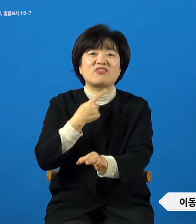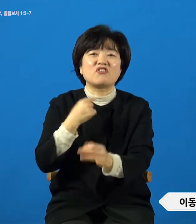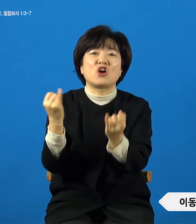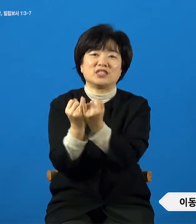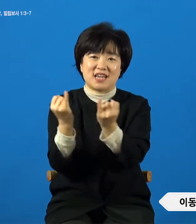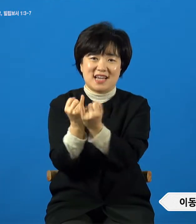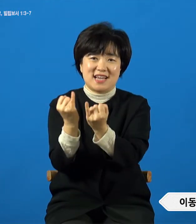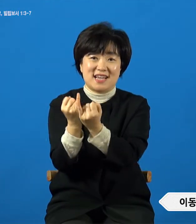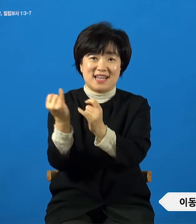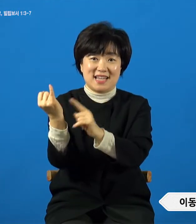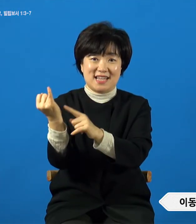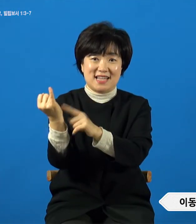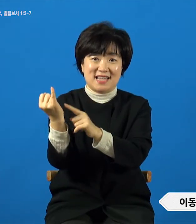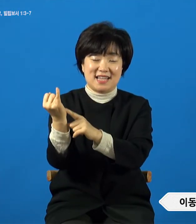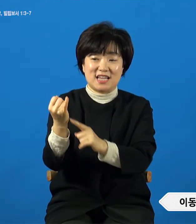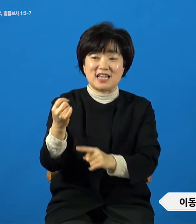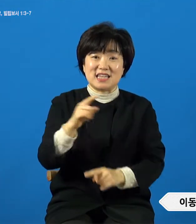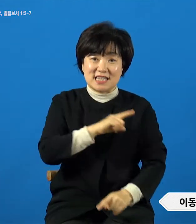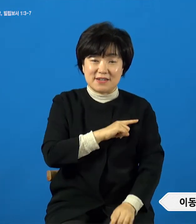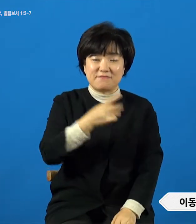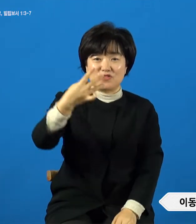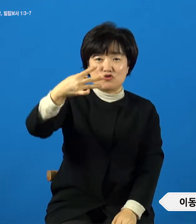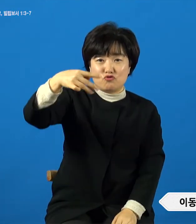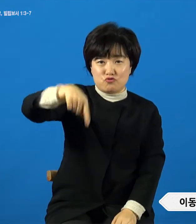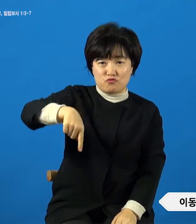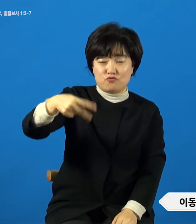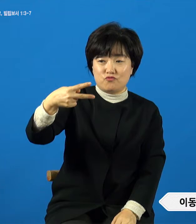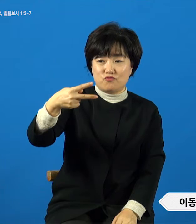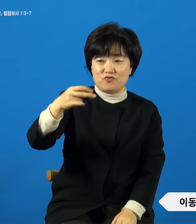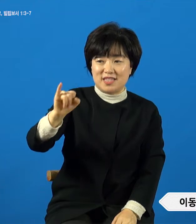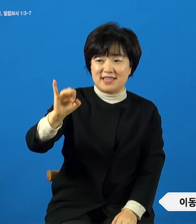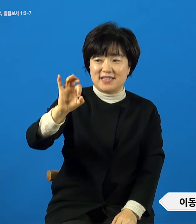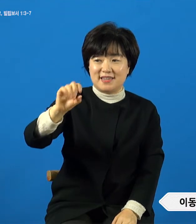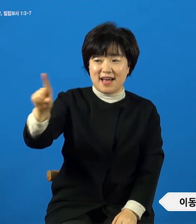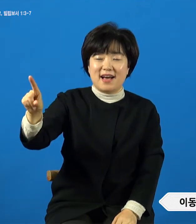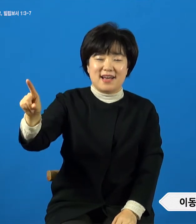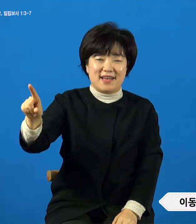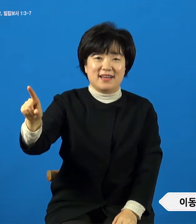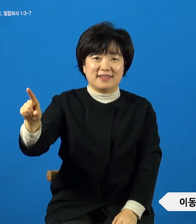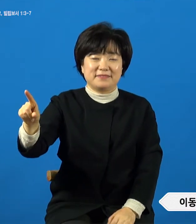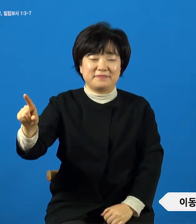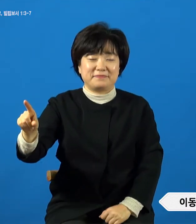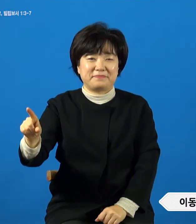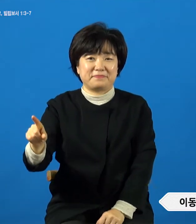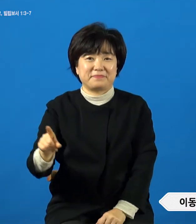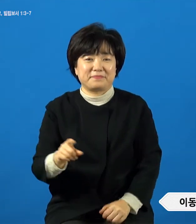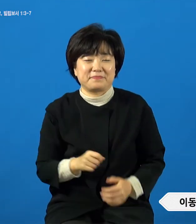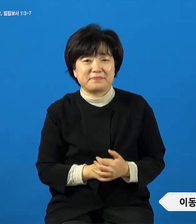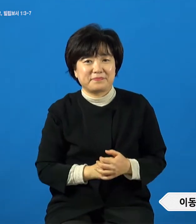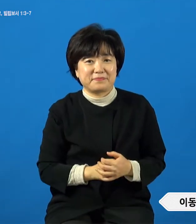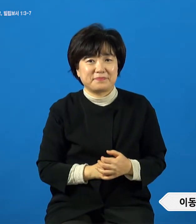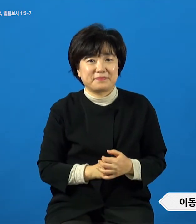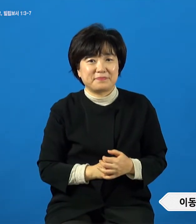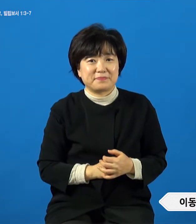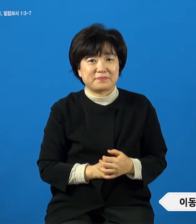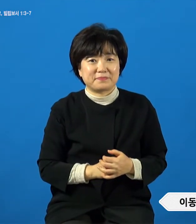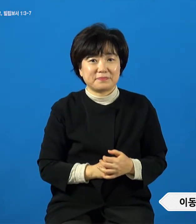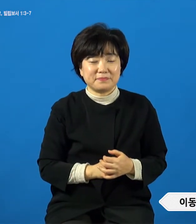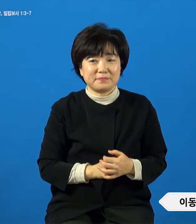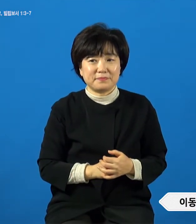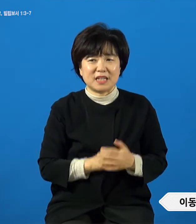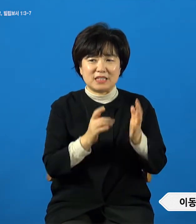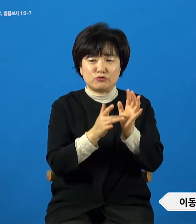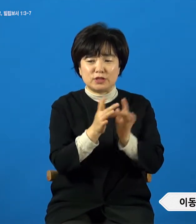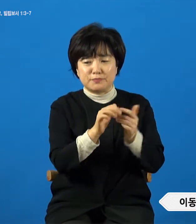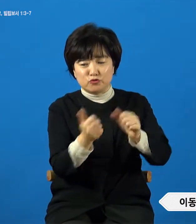그녀의 이름이 바로 루디아였습니다. 리디아, 루디아라고 불리워지는 여인이었어요. 때는 주후